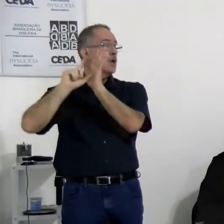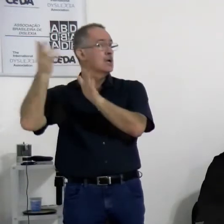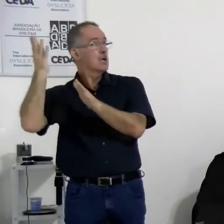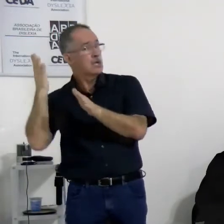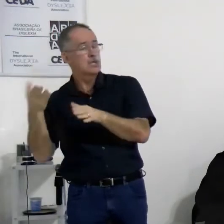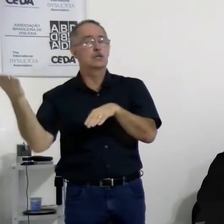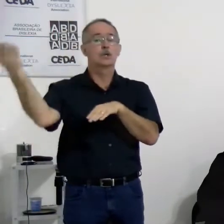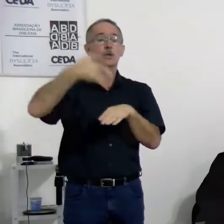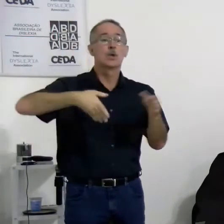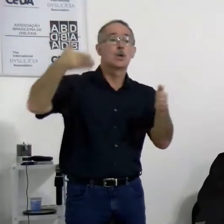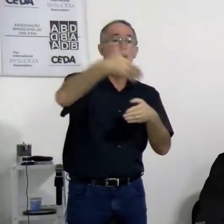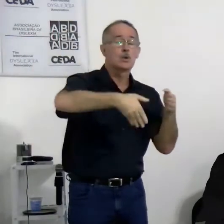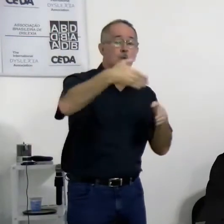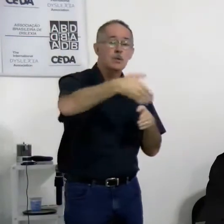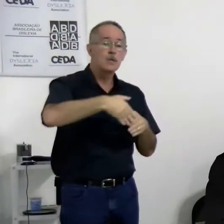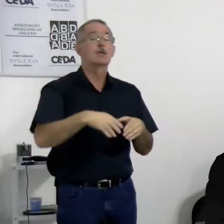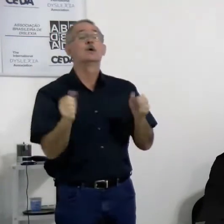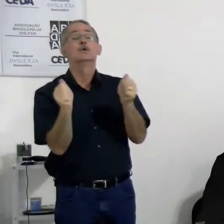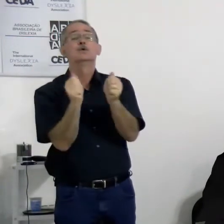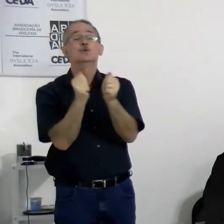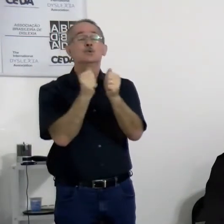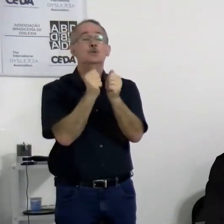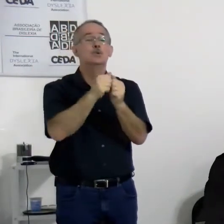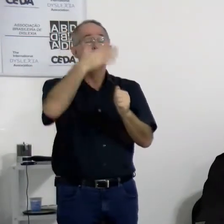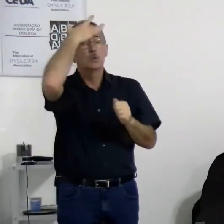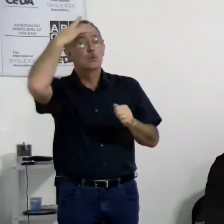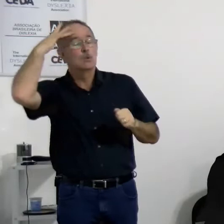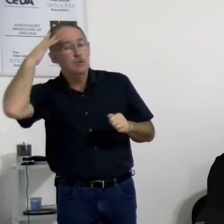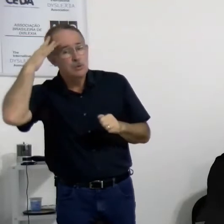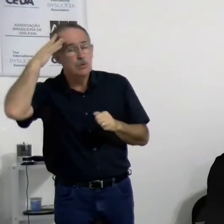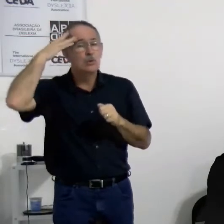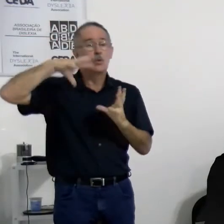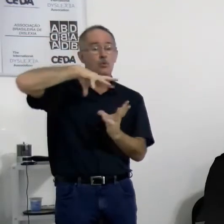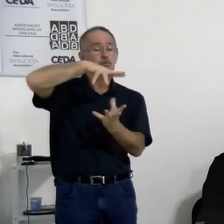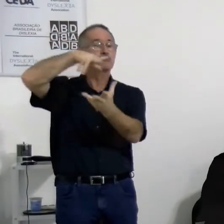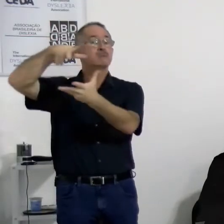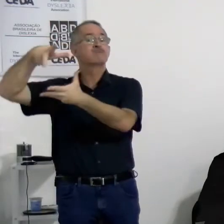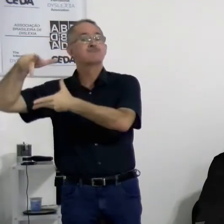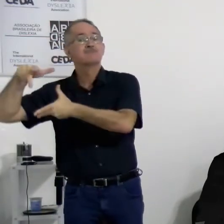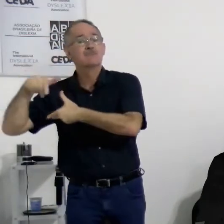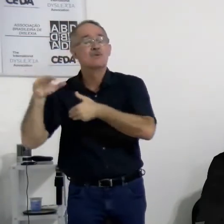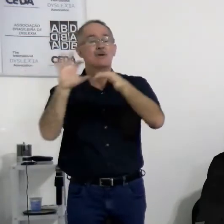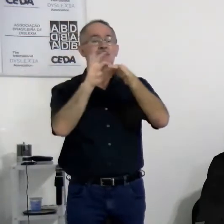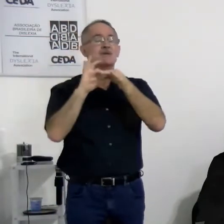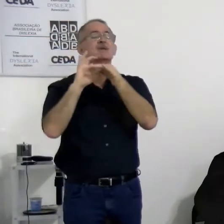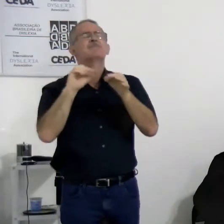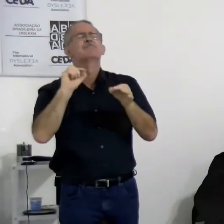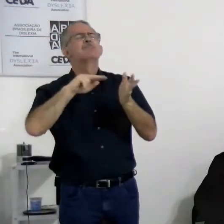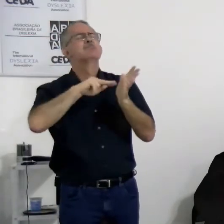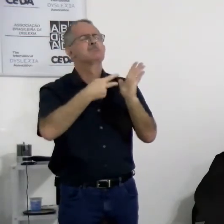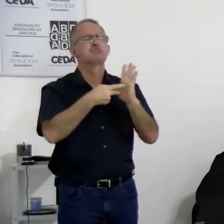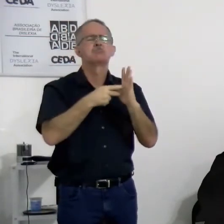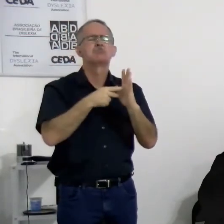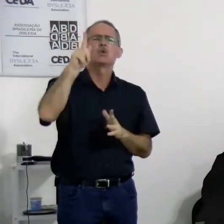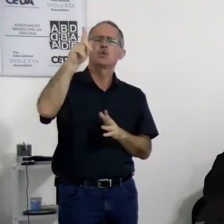IDA, International Dyslexia Association, resolveu fazer Global Partner. O que eram as Global Partners? O que